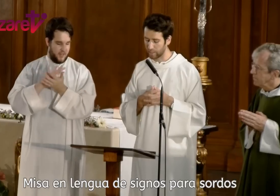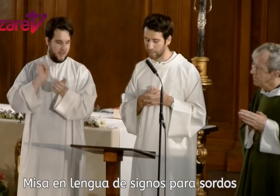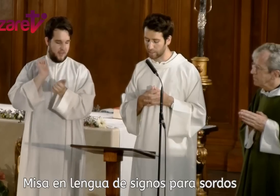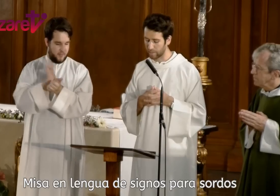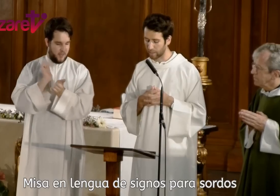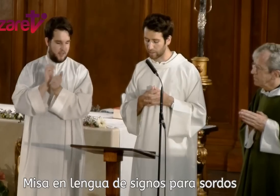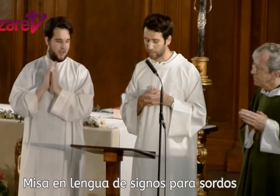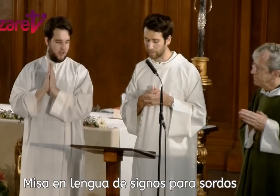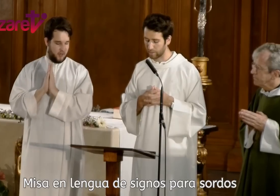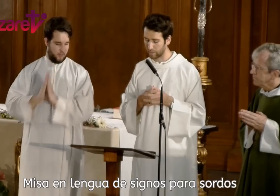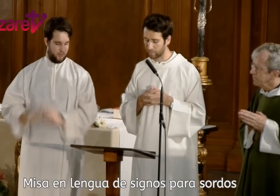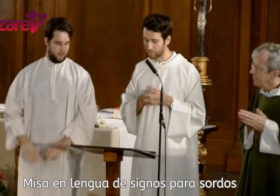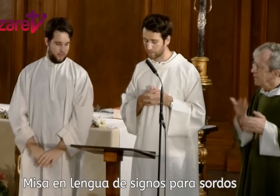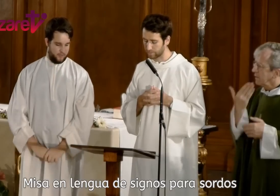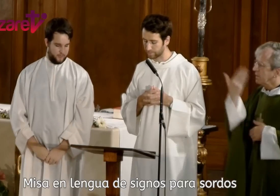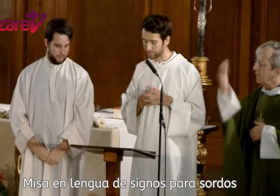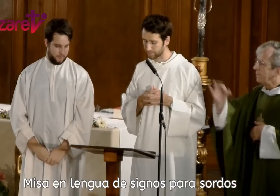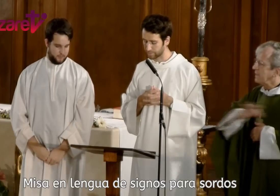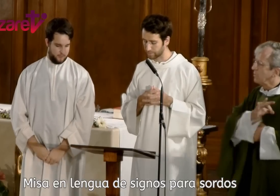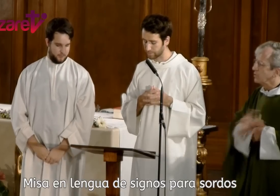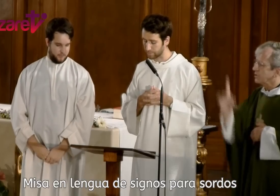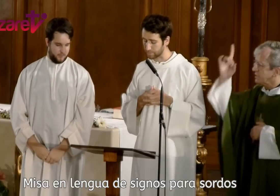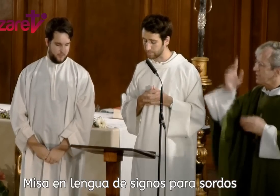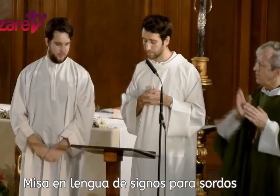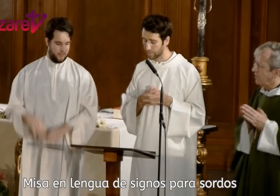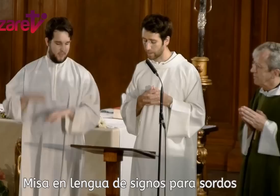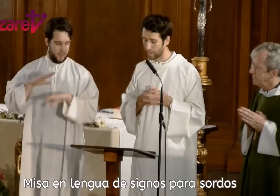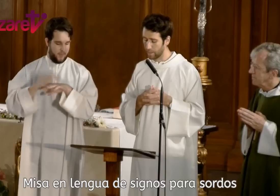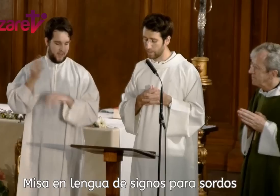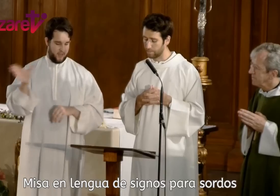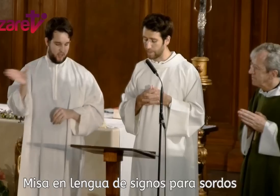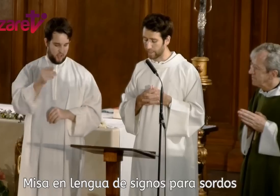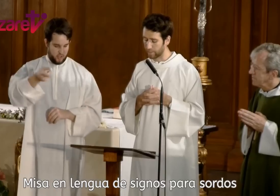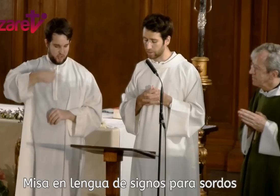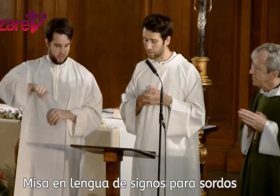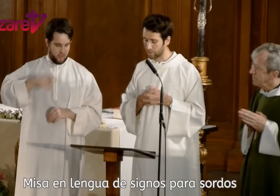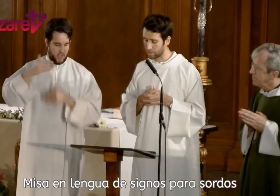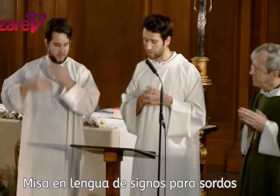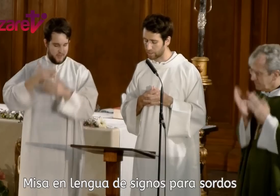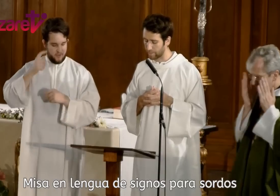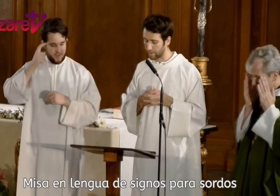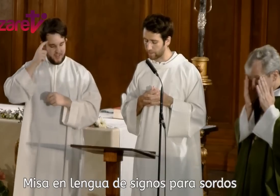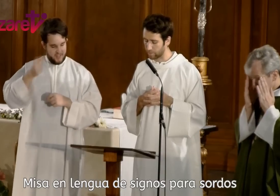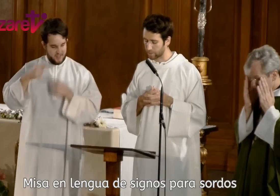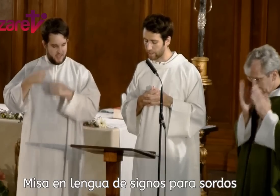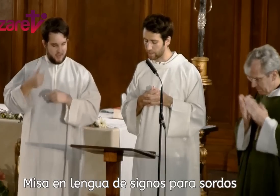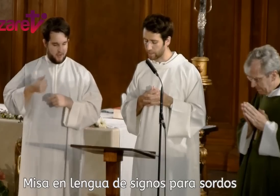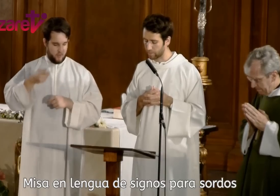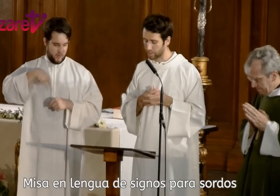y esperanza. Oremos. Te lo pedimos, Señor. Para que todos nosotros avancemos cada día en nuestra